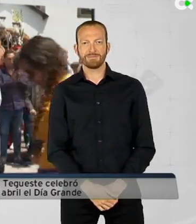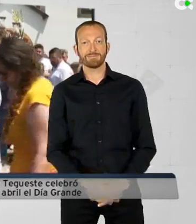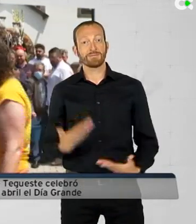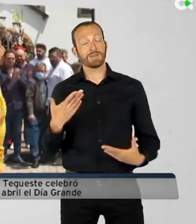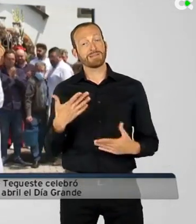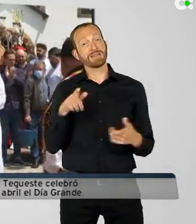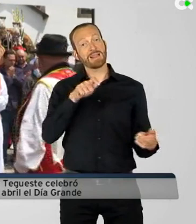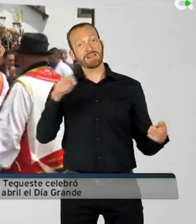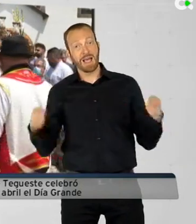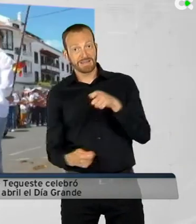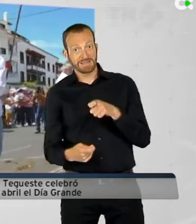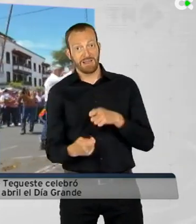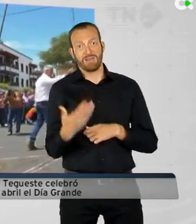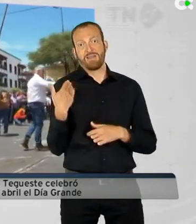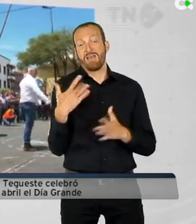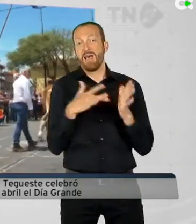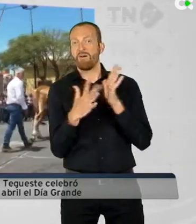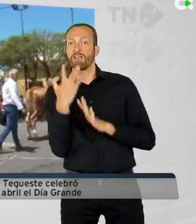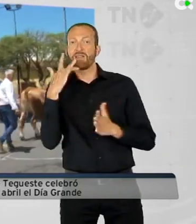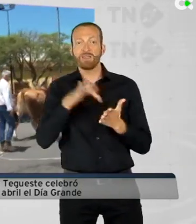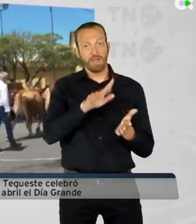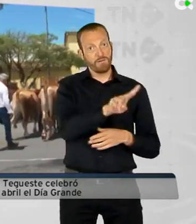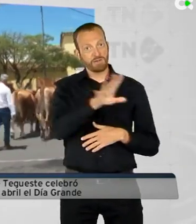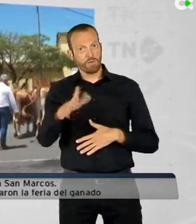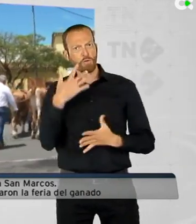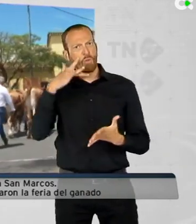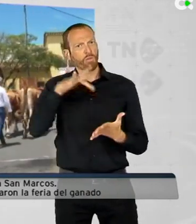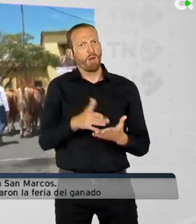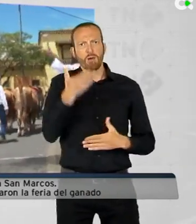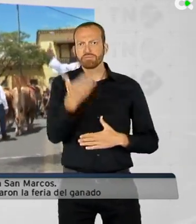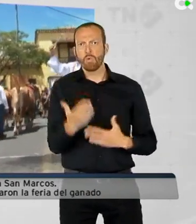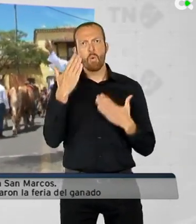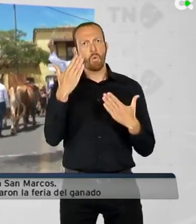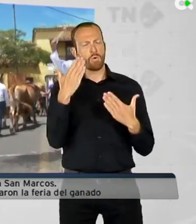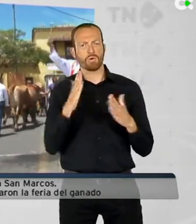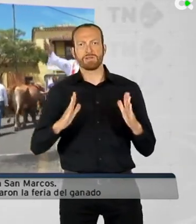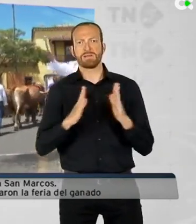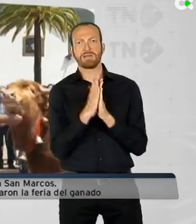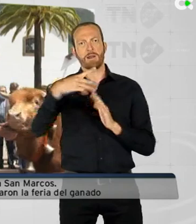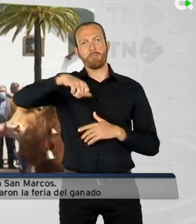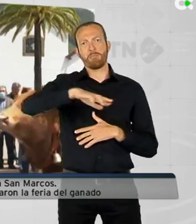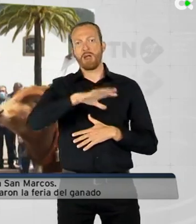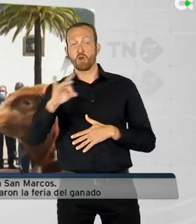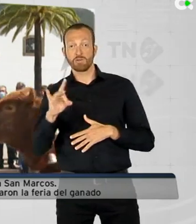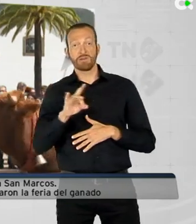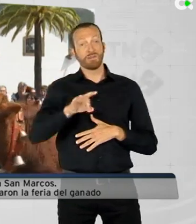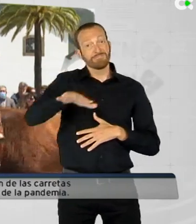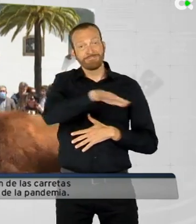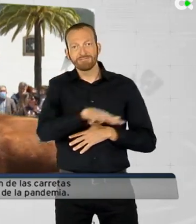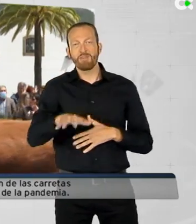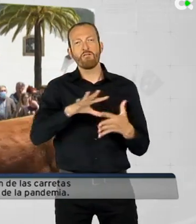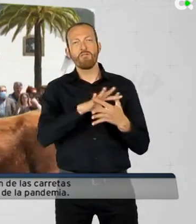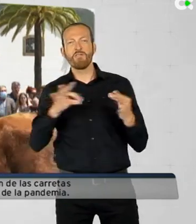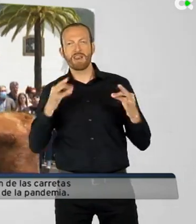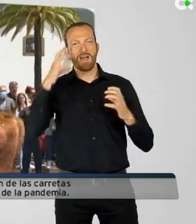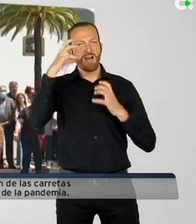El municipio de Tegueste celebró el pasado 25 de abril el Día Grande en honor a San Marcos. Los vecinos recuperaron la feria de ganado